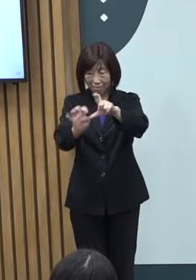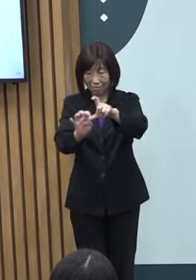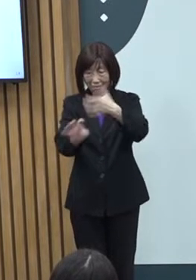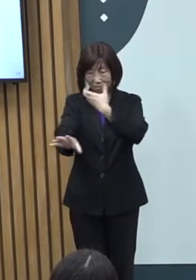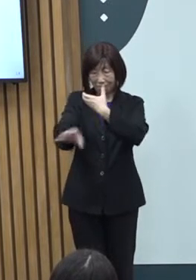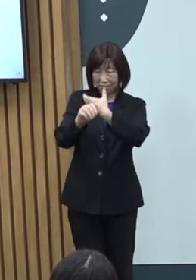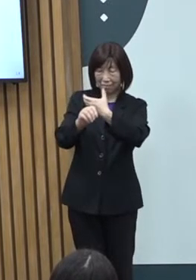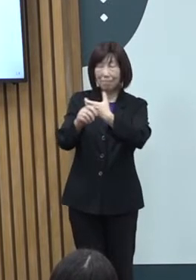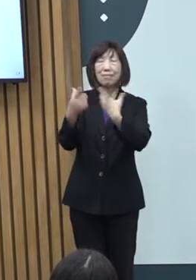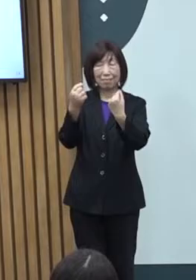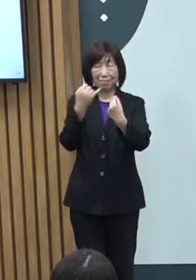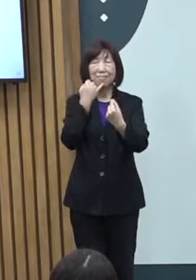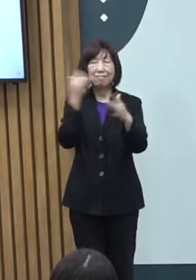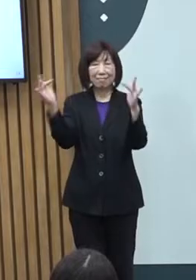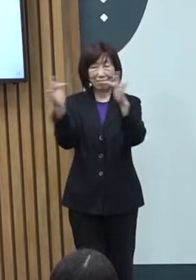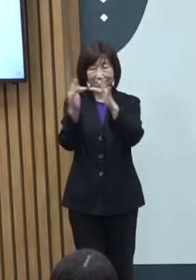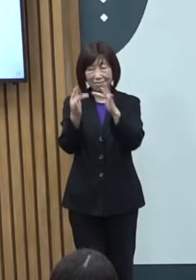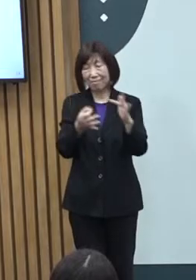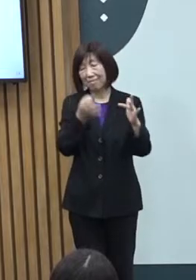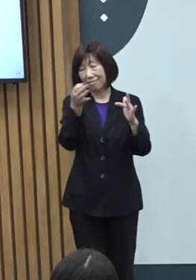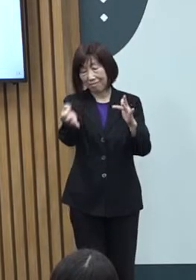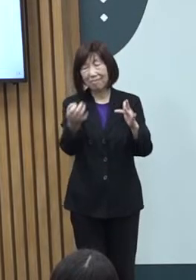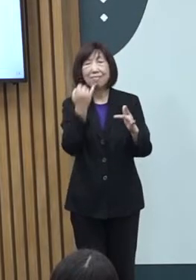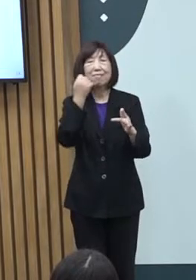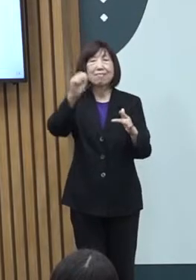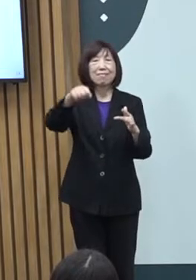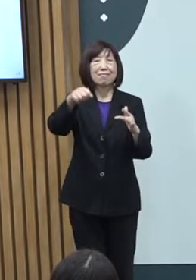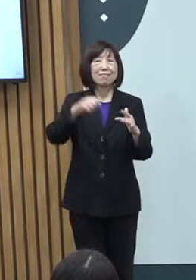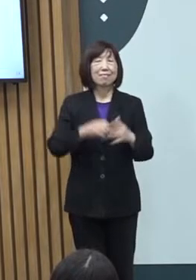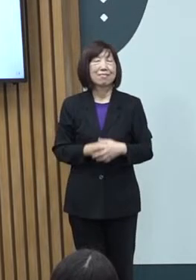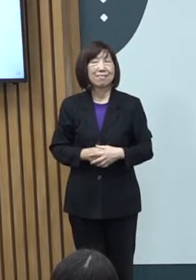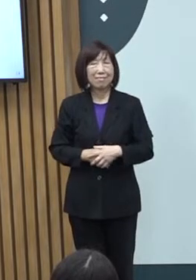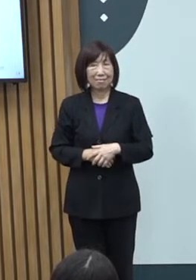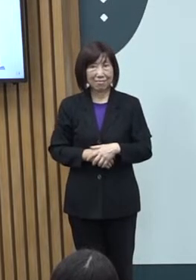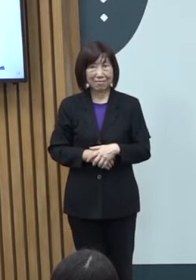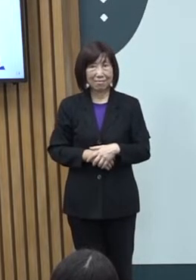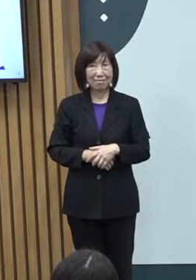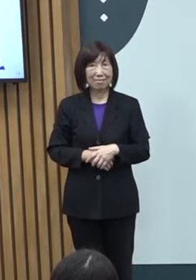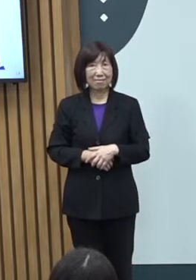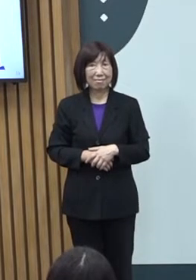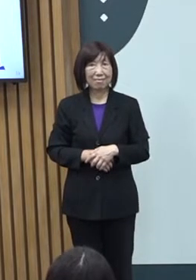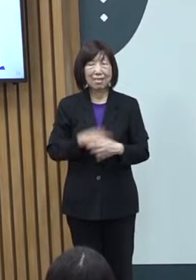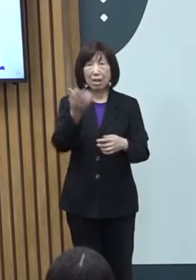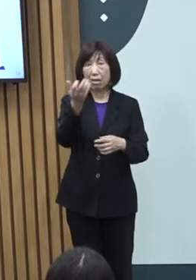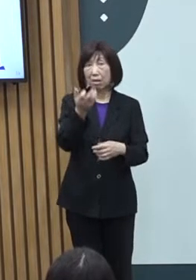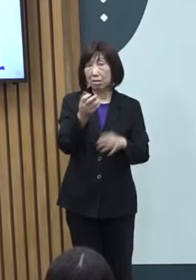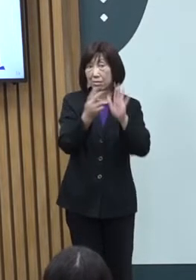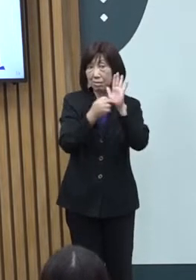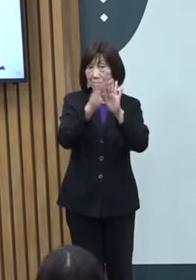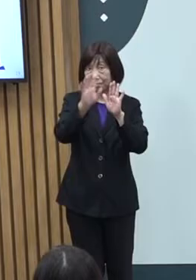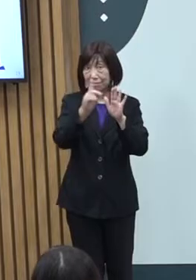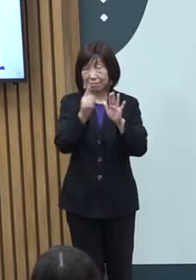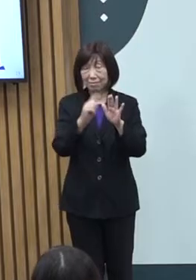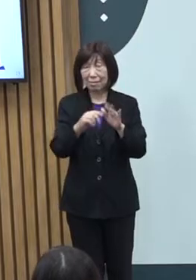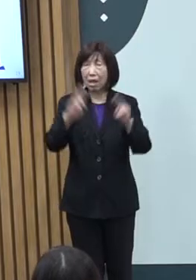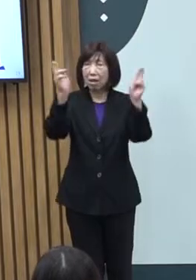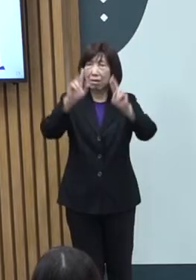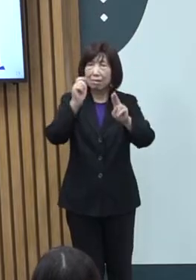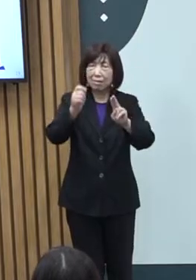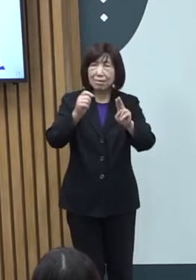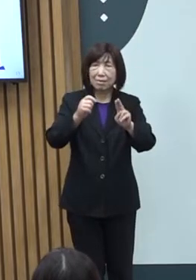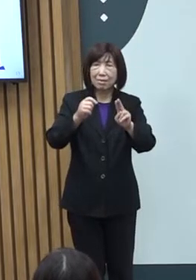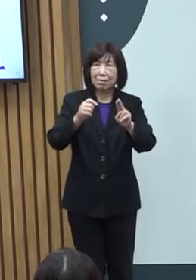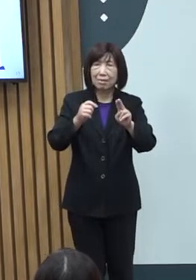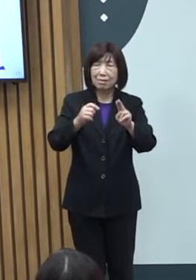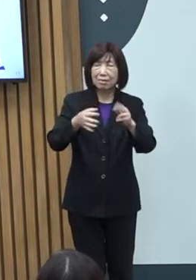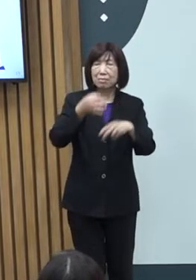也可以连接到网络缴税服务网站来缴税。那刚刚我们有提到这个电子支付转账缴